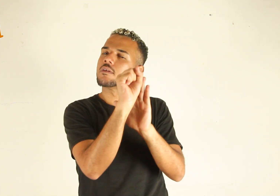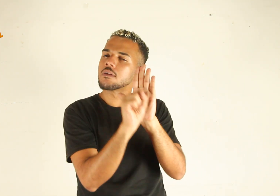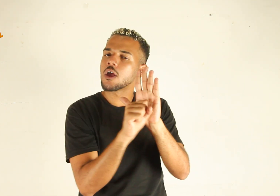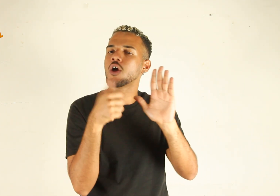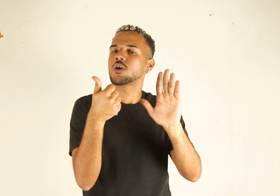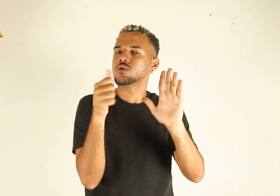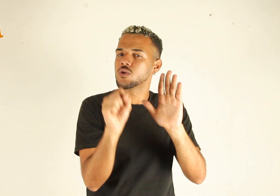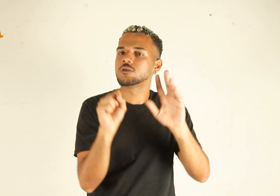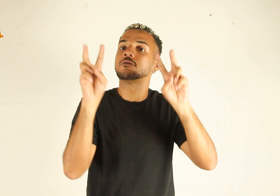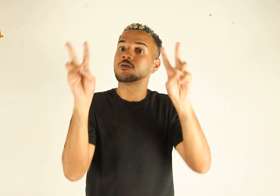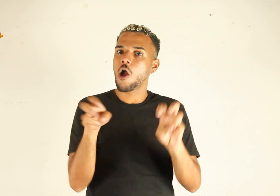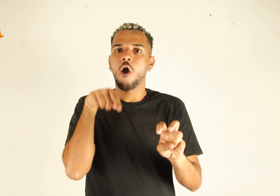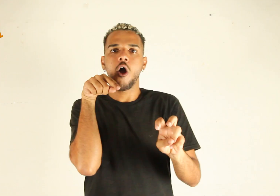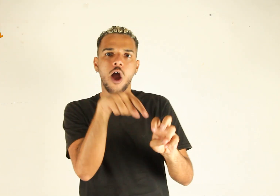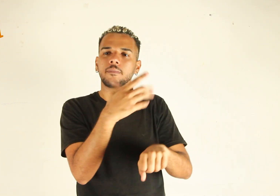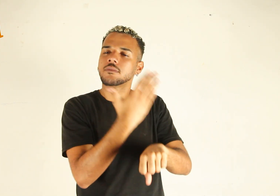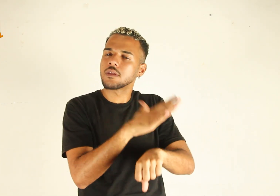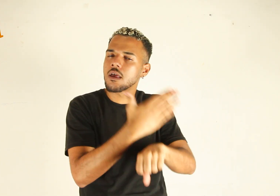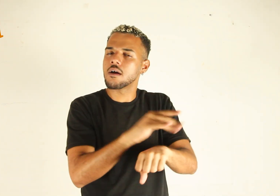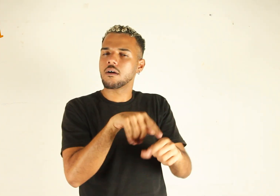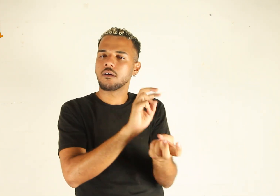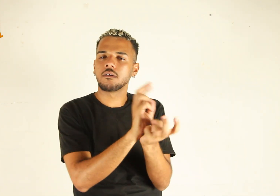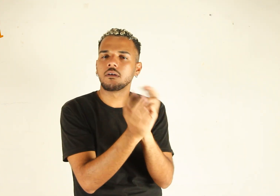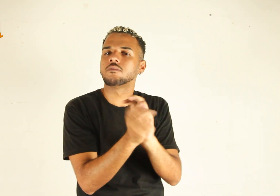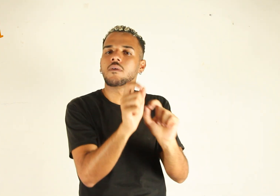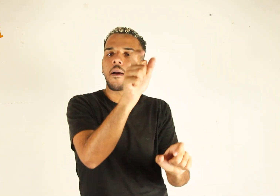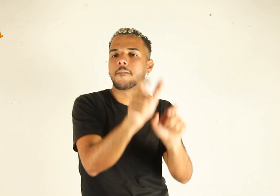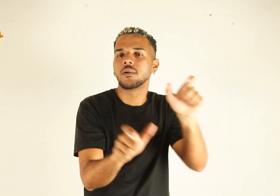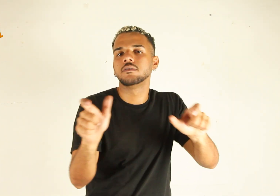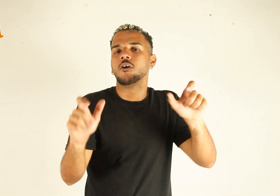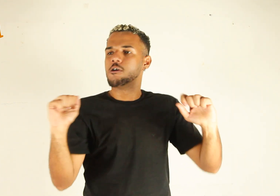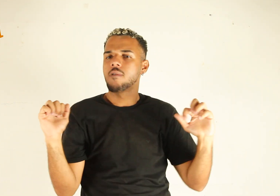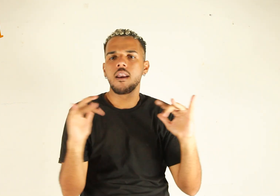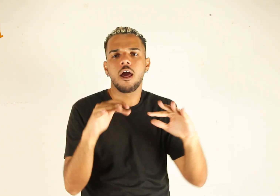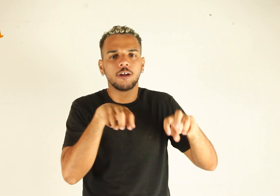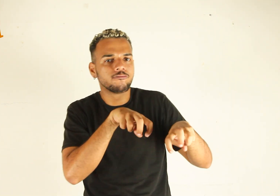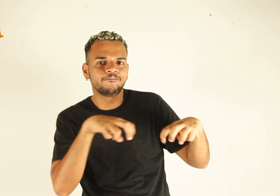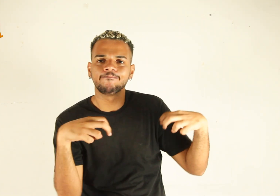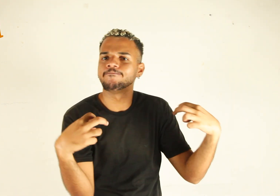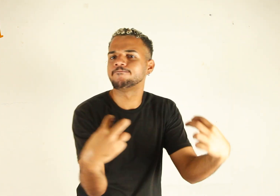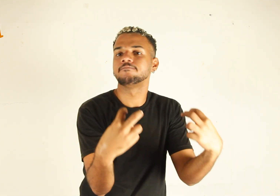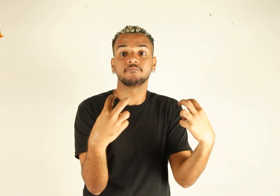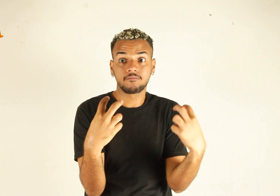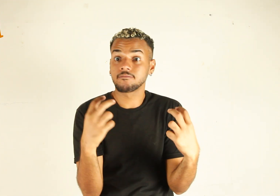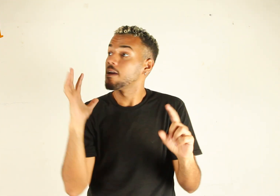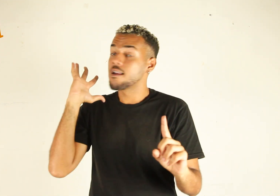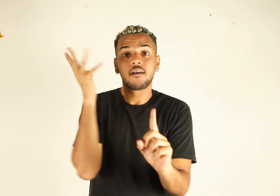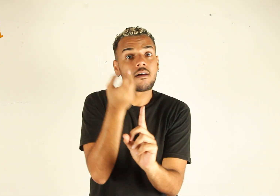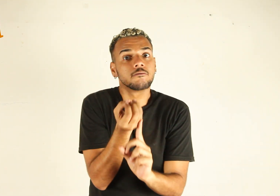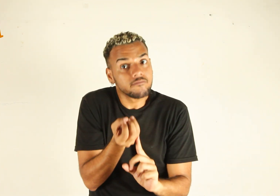que remetiam à ideia de tumulto e enrolação. A capoeira traz essa ambiguidade, é uma